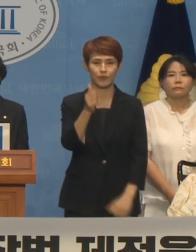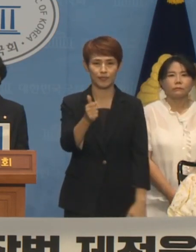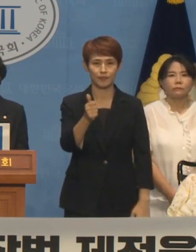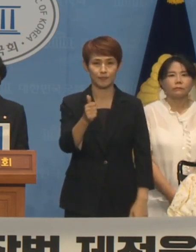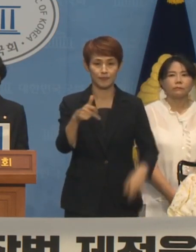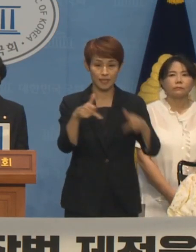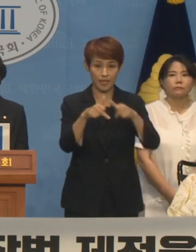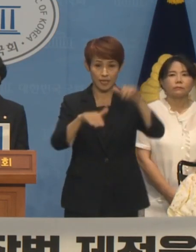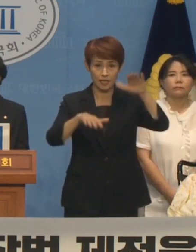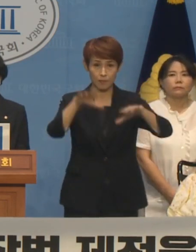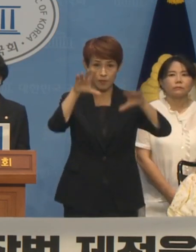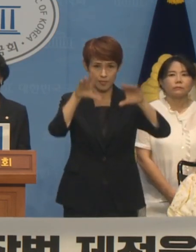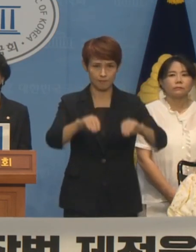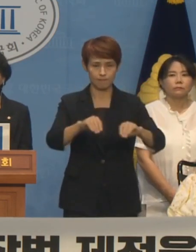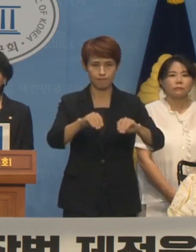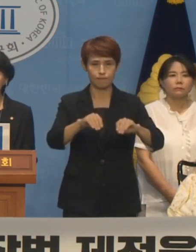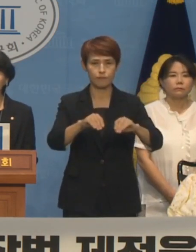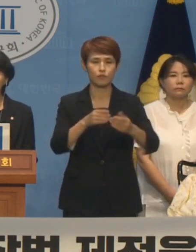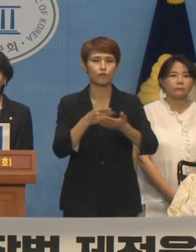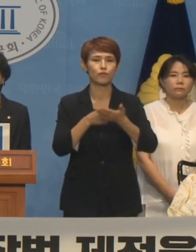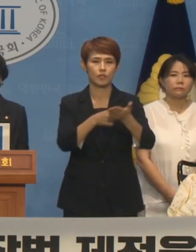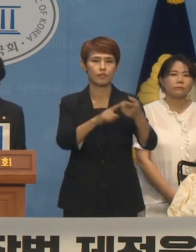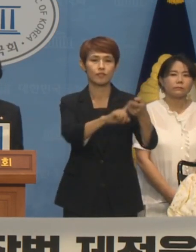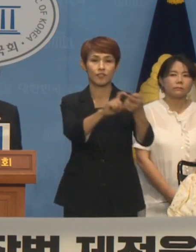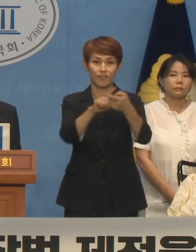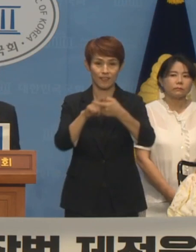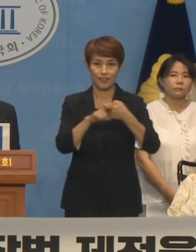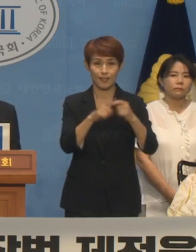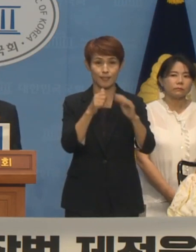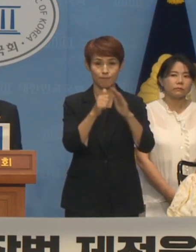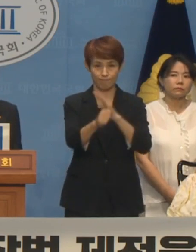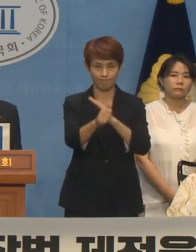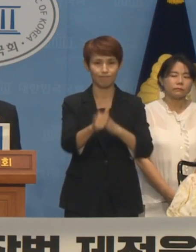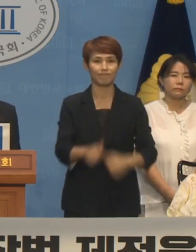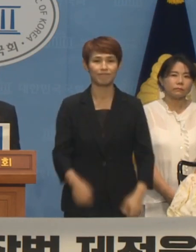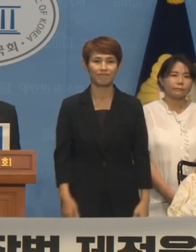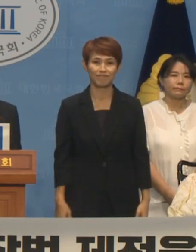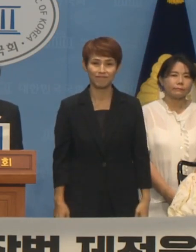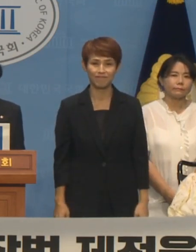장애인 차별금지 추진연대 박김영희 상임대표님 오셨습니다.